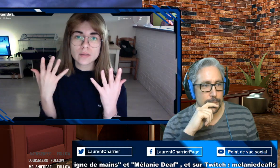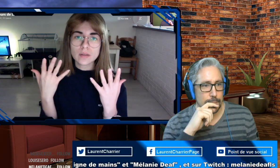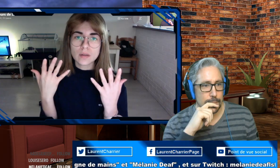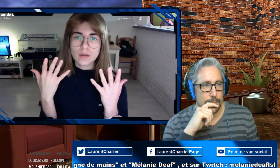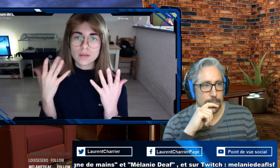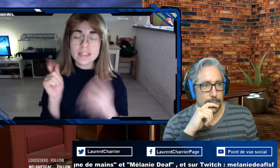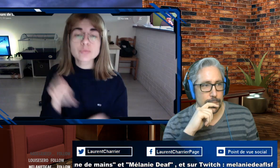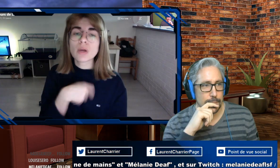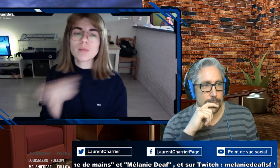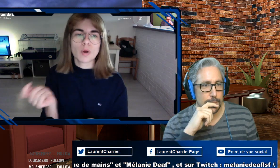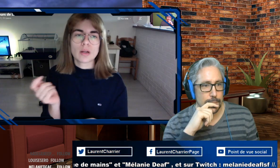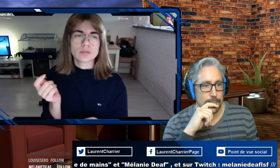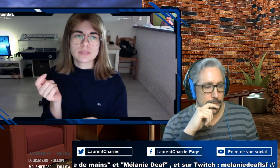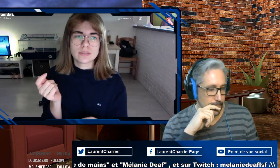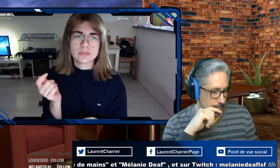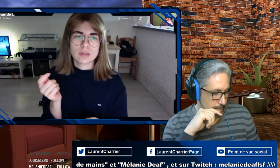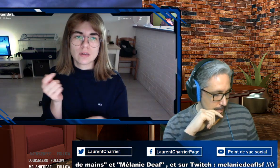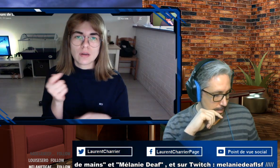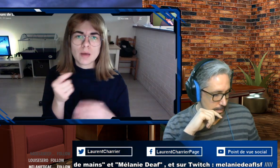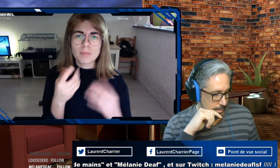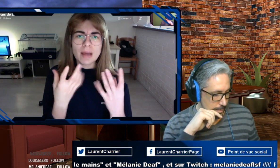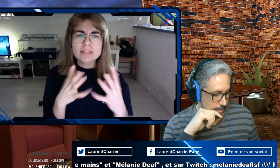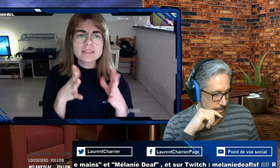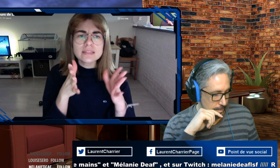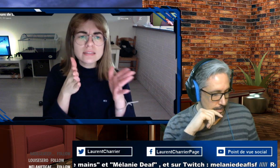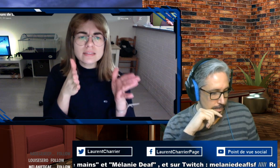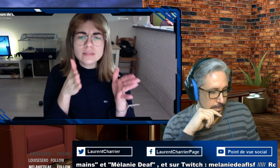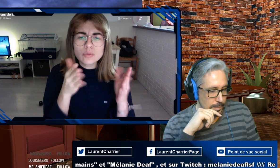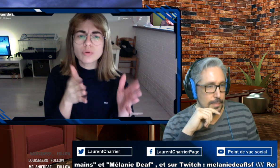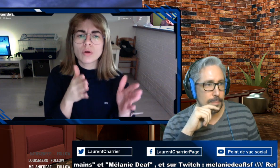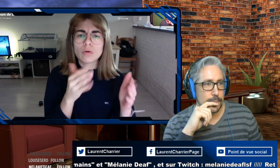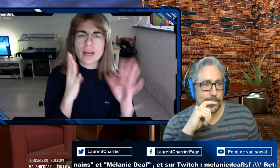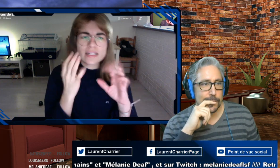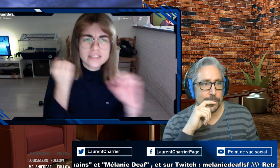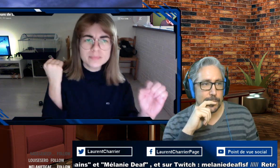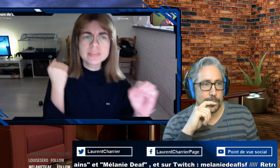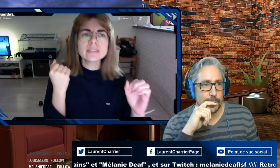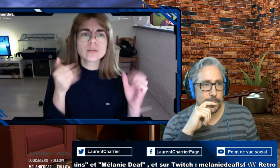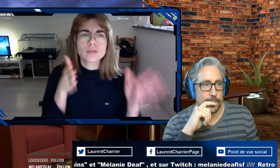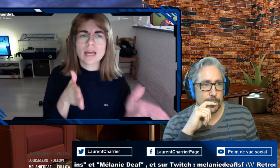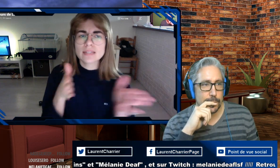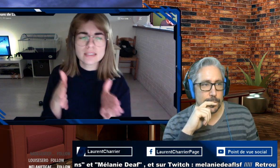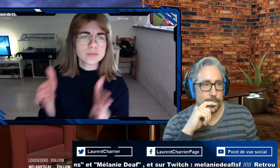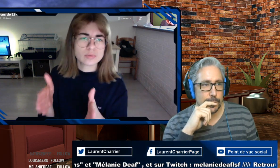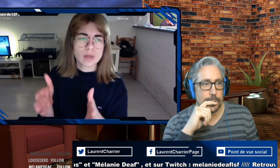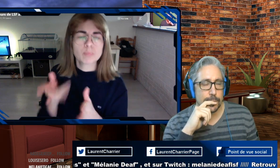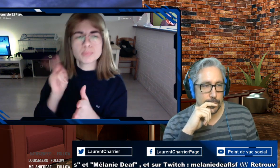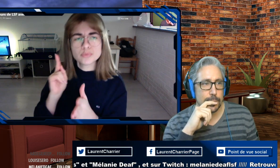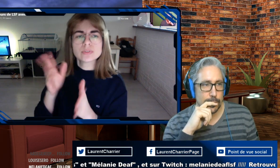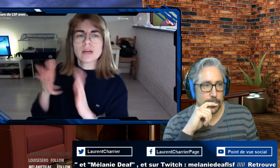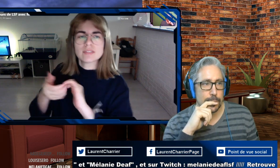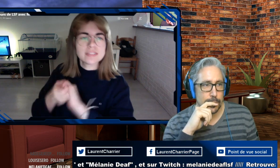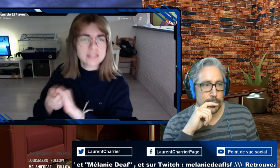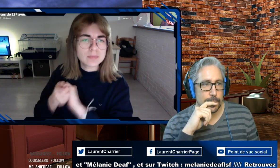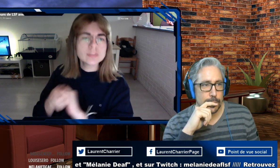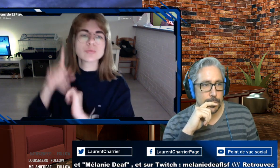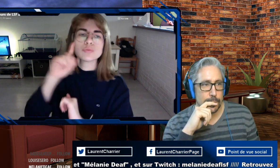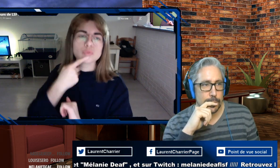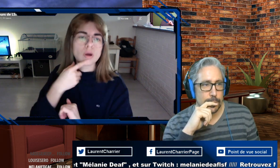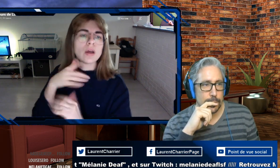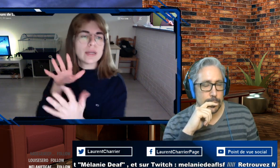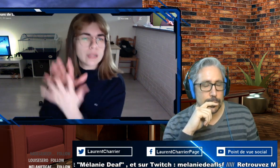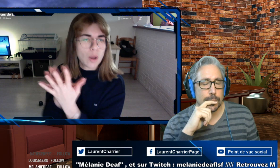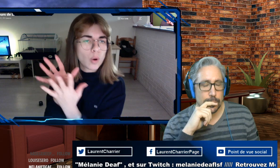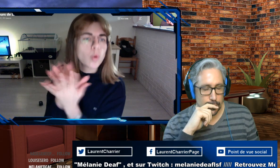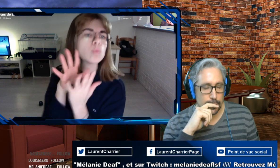j'apprenais naturellement la langue des signes. Pas des cours académiques, cadrés, tout ça, plus avec des amis